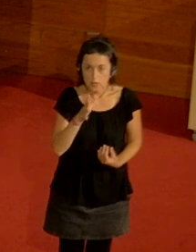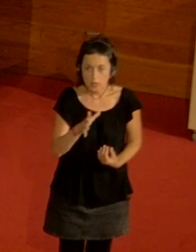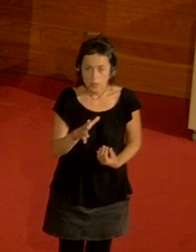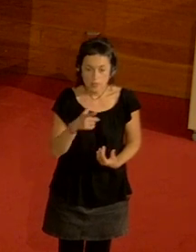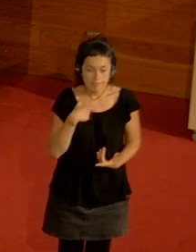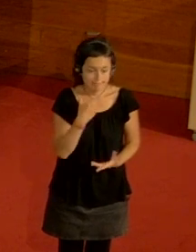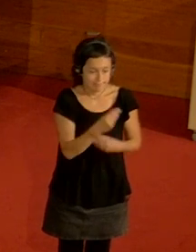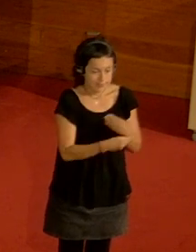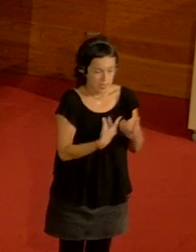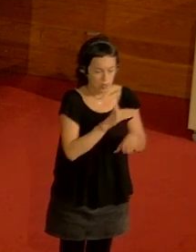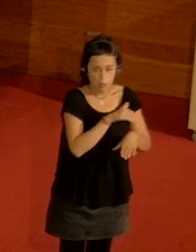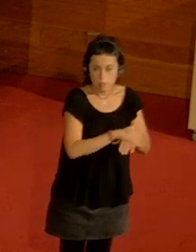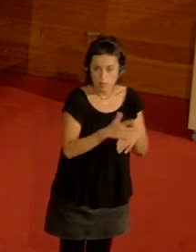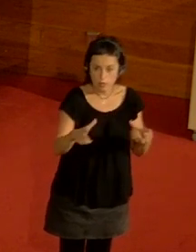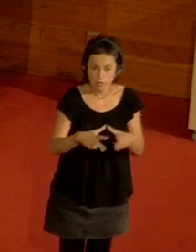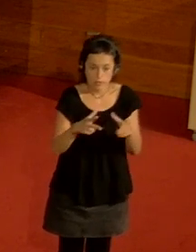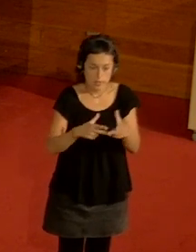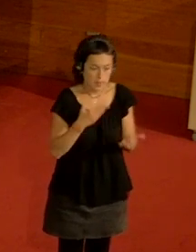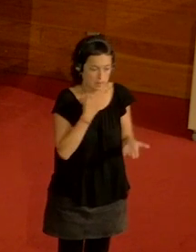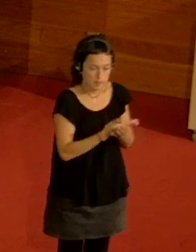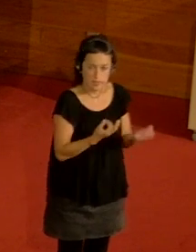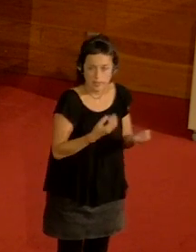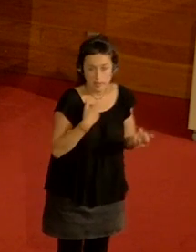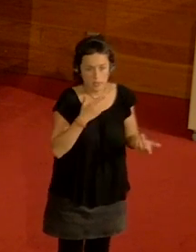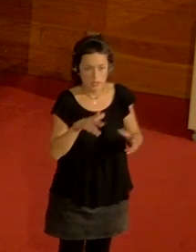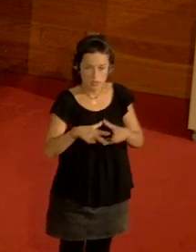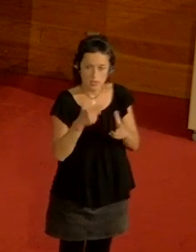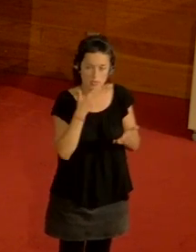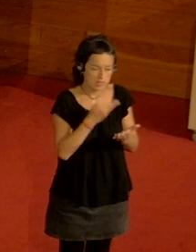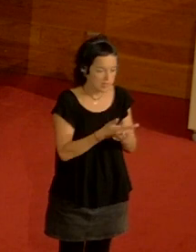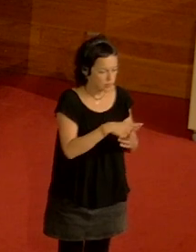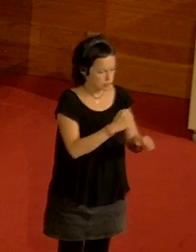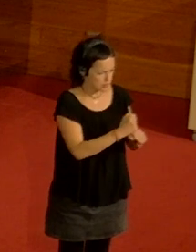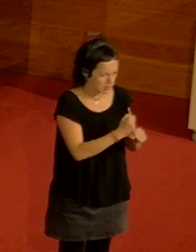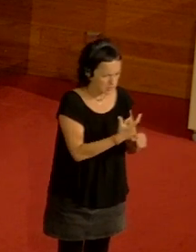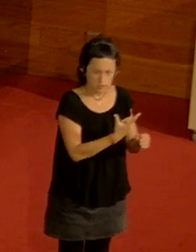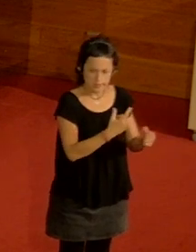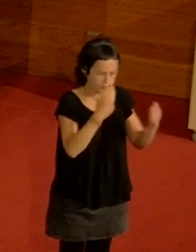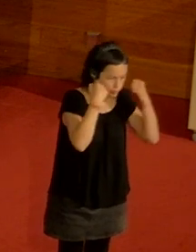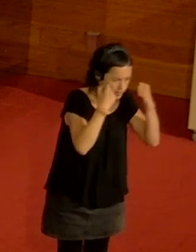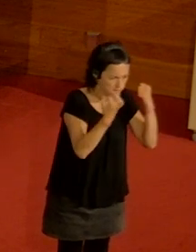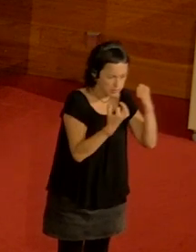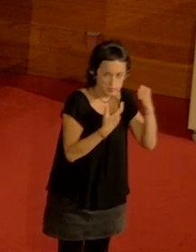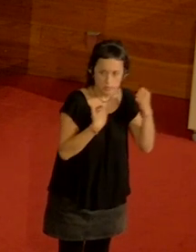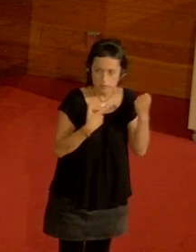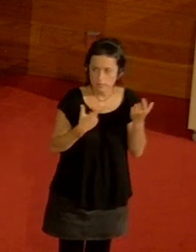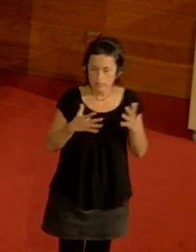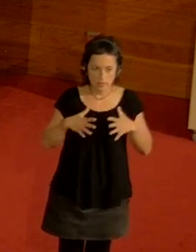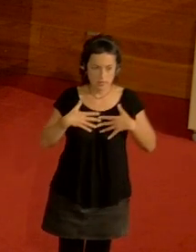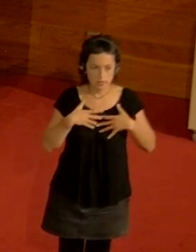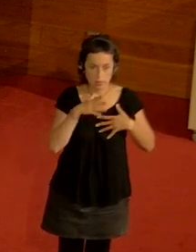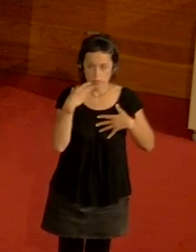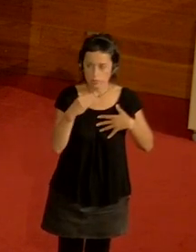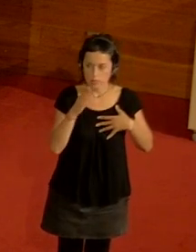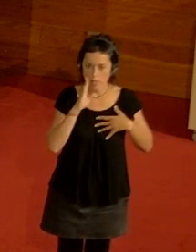hecho porque la sociedad les decía que tenían que estudiar trabajar y de pronto se ven en situaciones como de bloqueo quiero decir con esto que que les